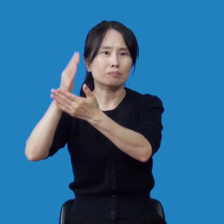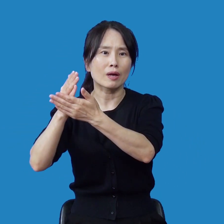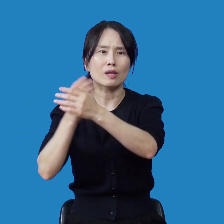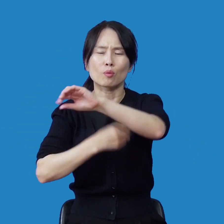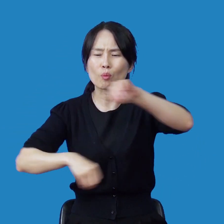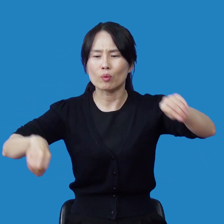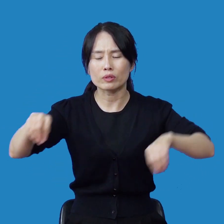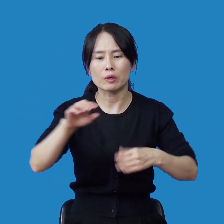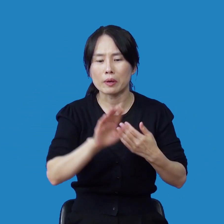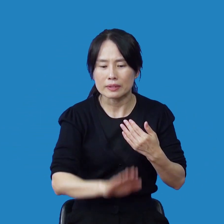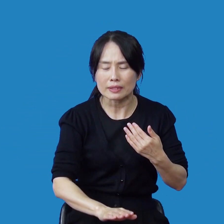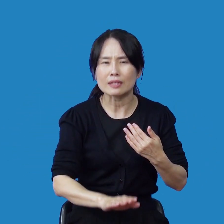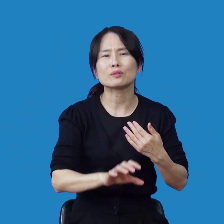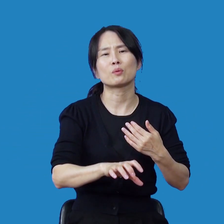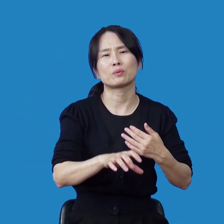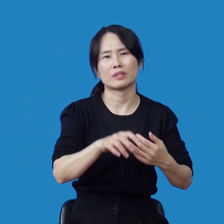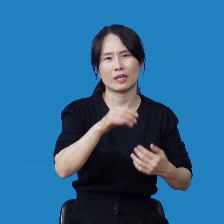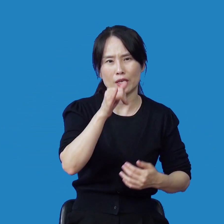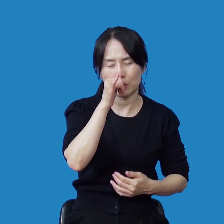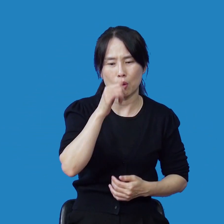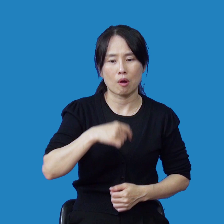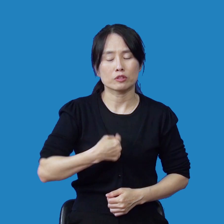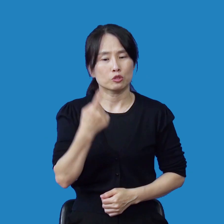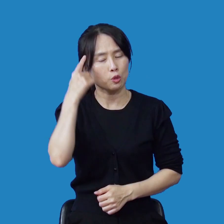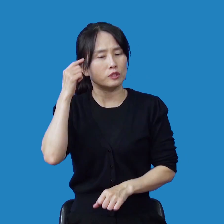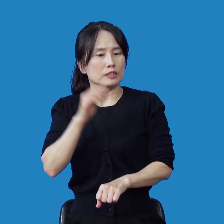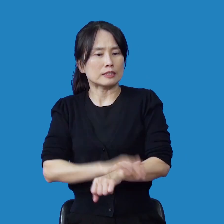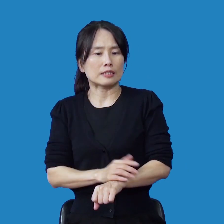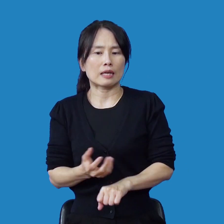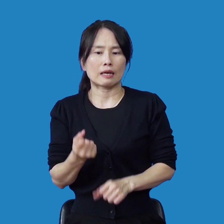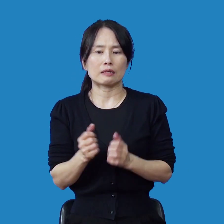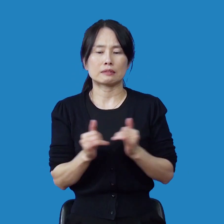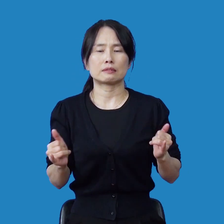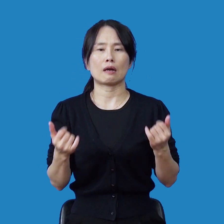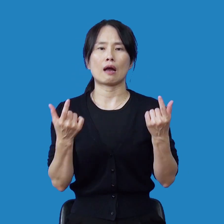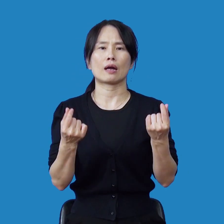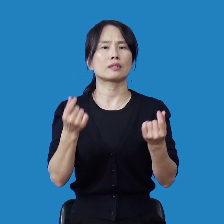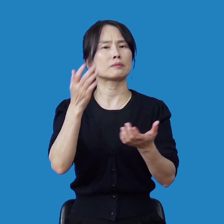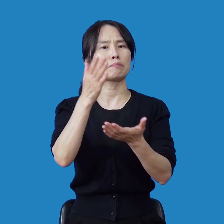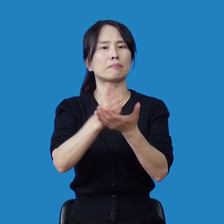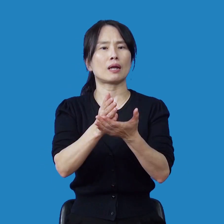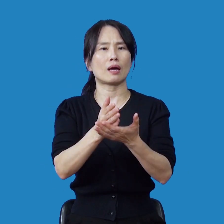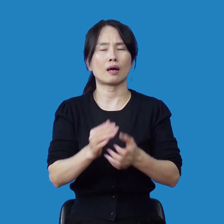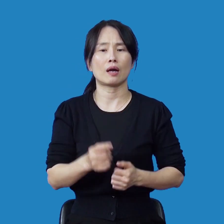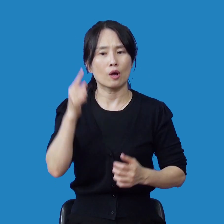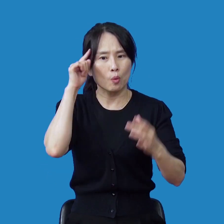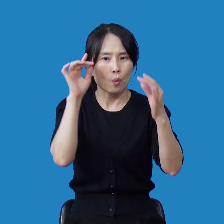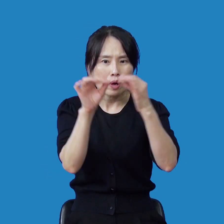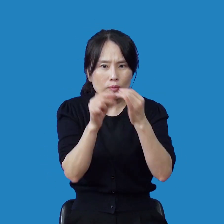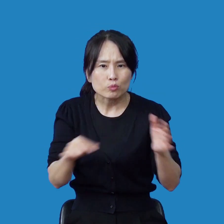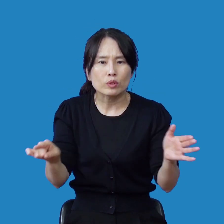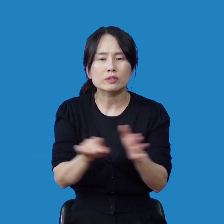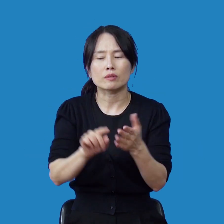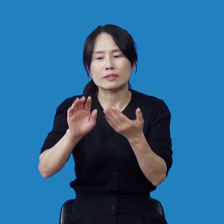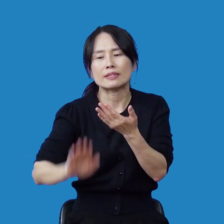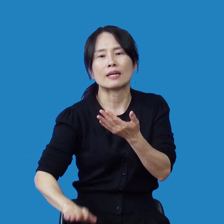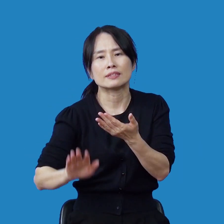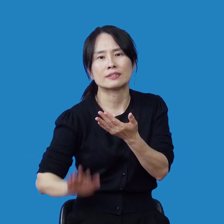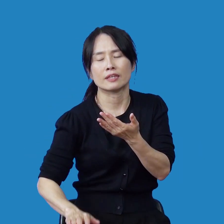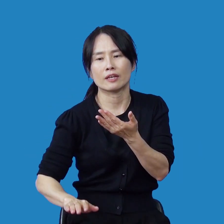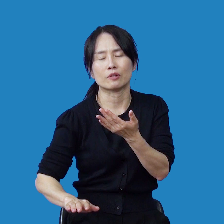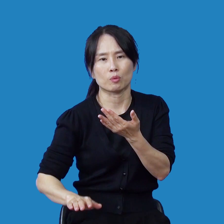데 처하며 스스로 지혜 있는 채 하지 말라. 공감하기 위해서는 낮은 데로 내려가야